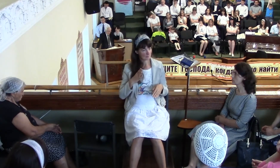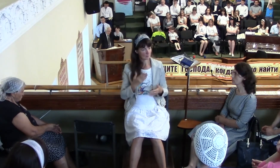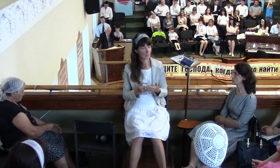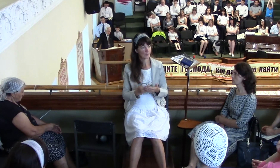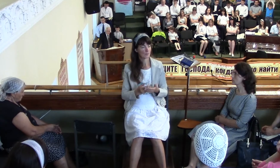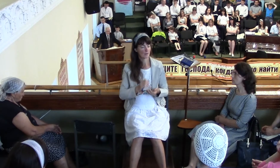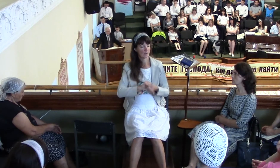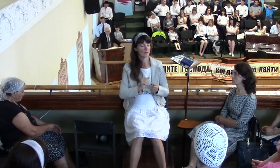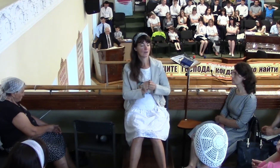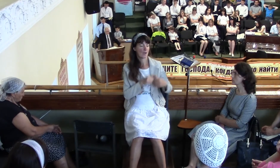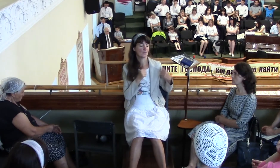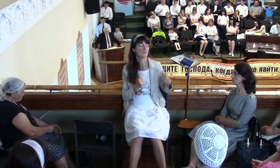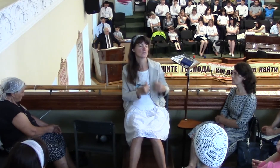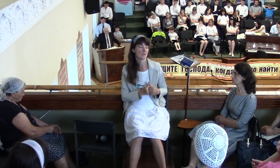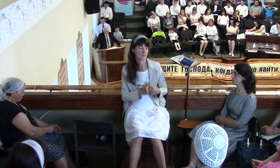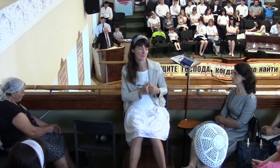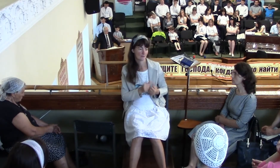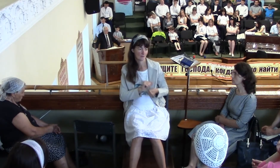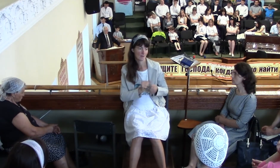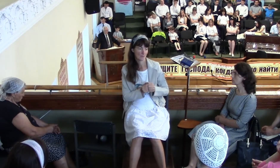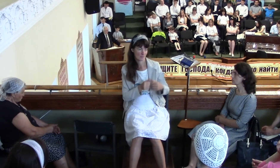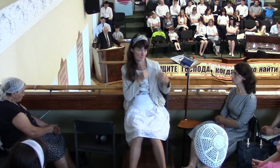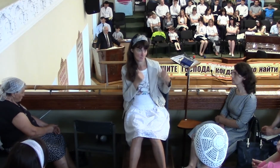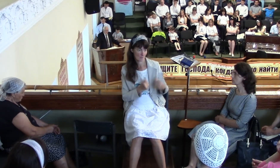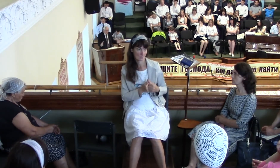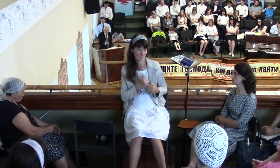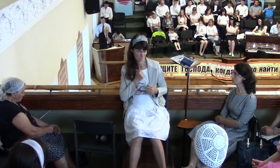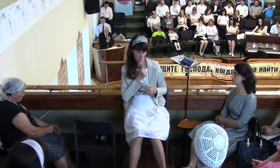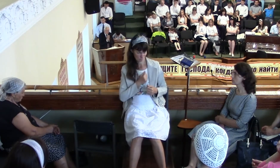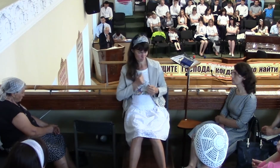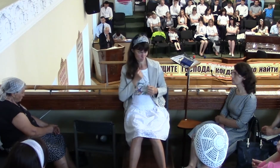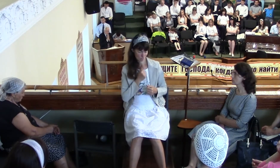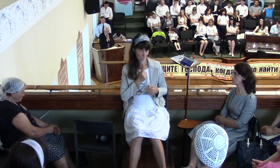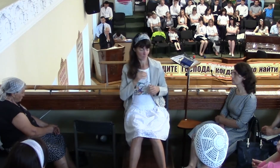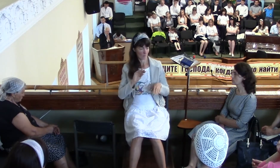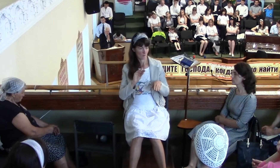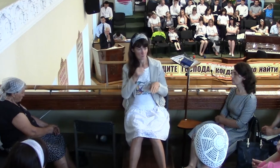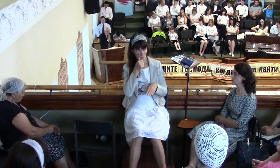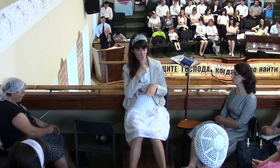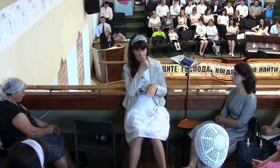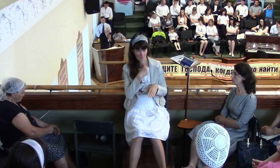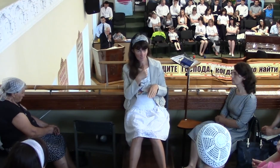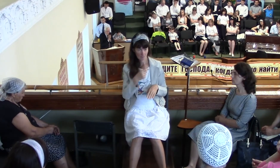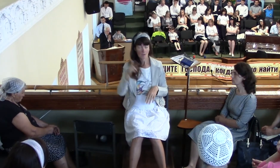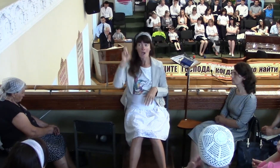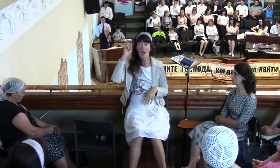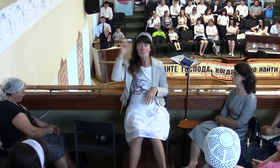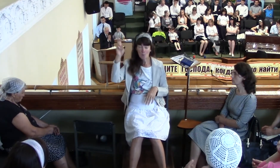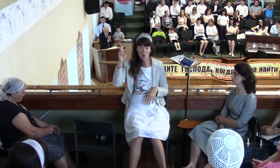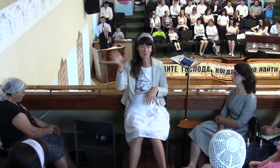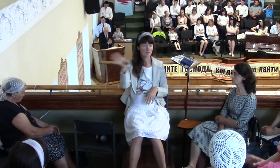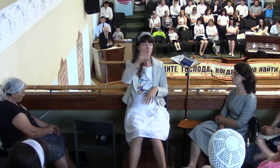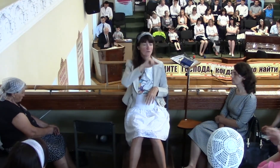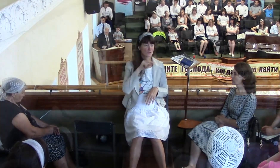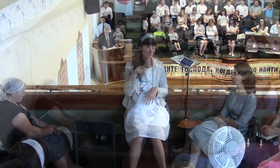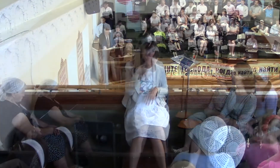но есть тот, под которого ничего мы не скроем. Поэтому сегодня просто нужно сказать, Господи, прости. И мы